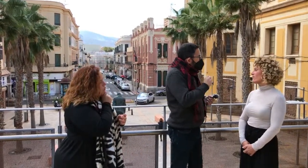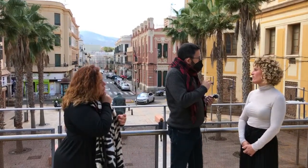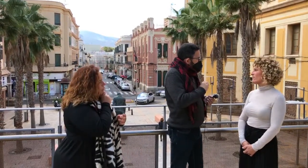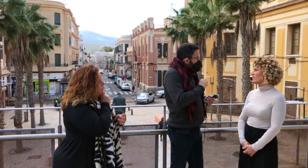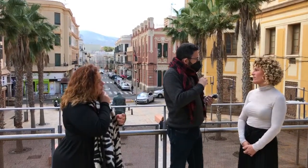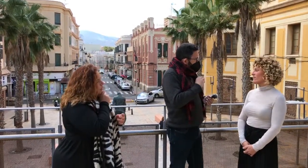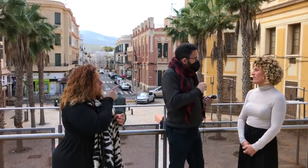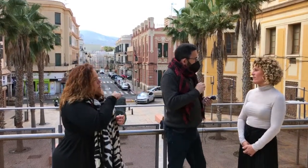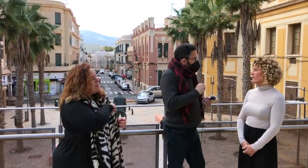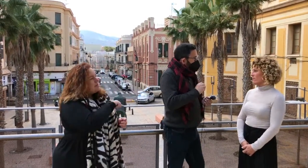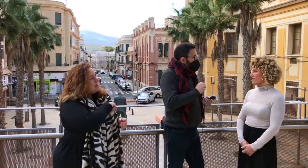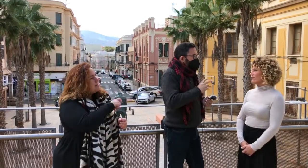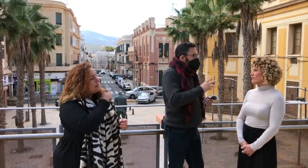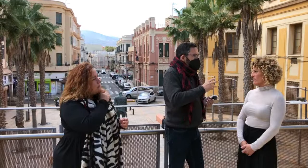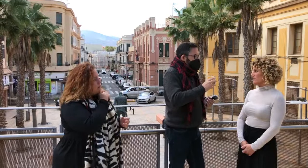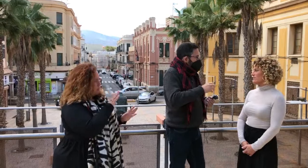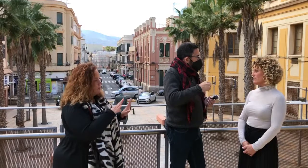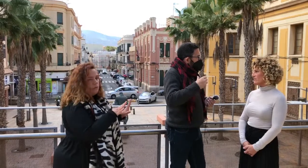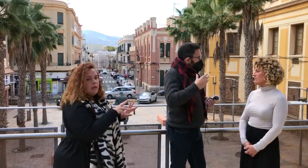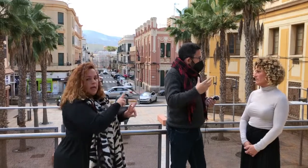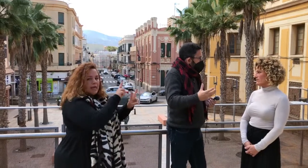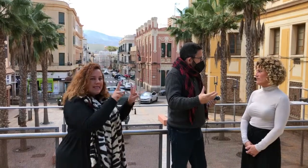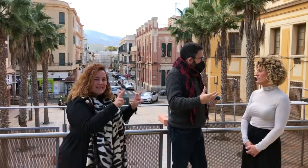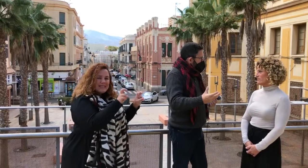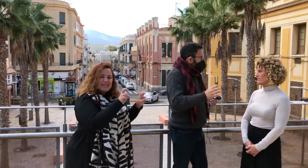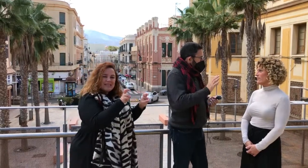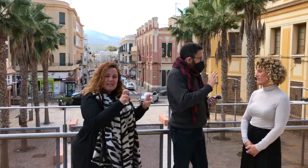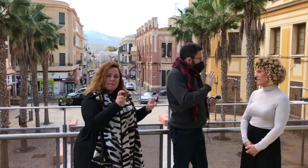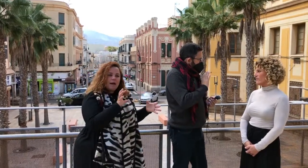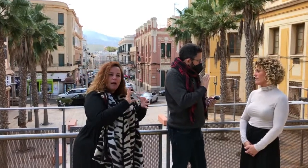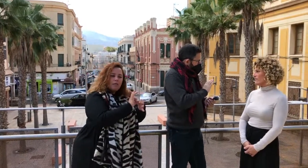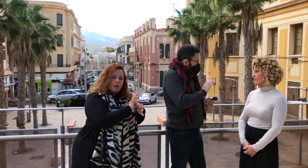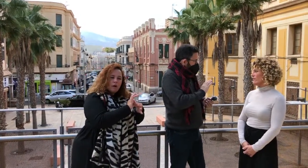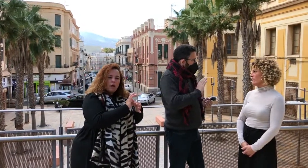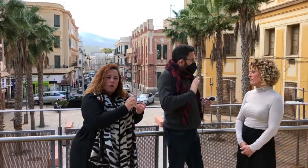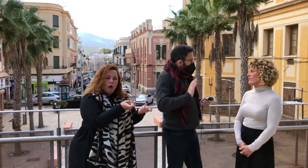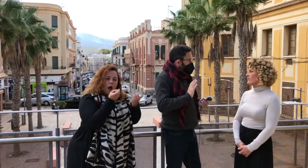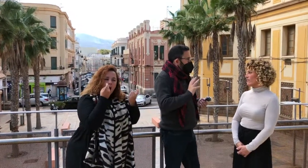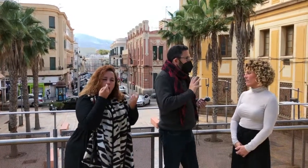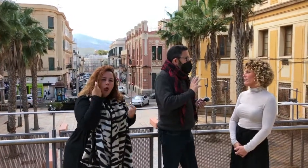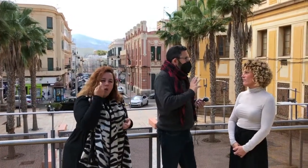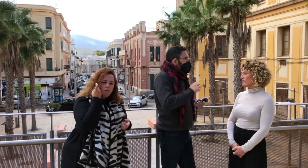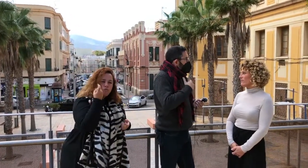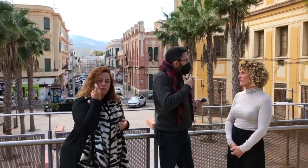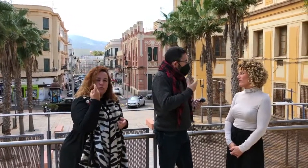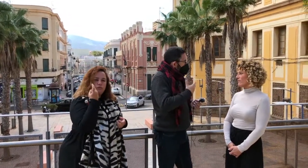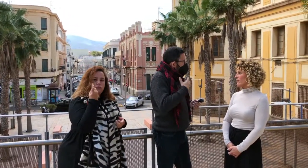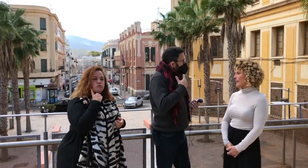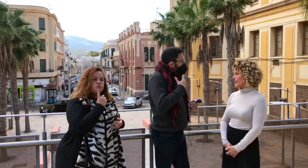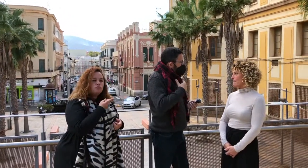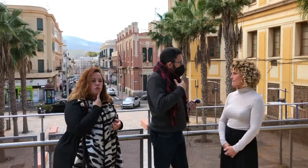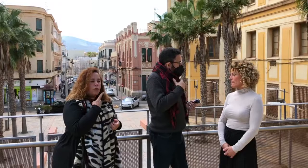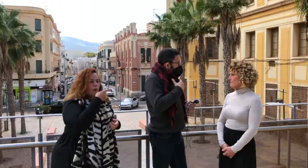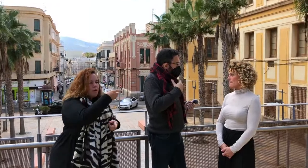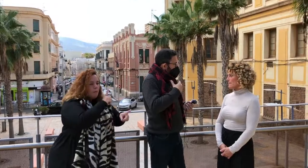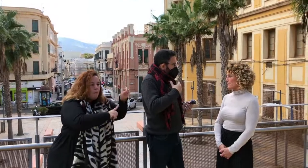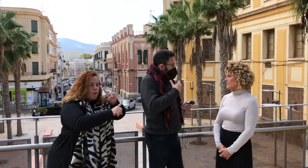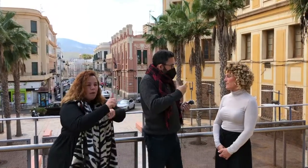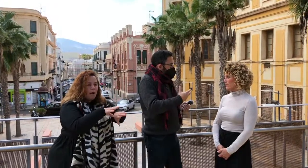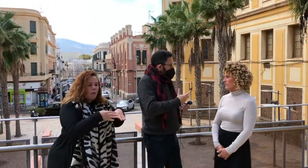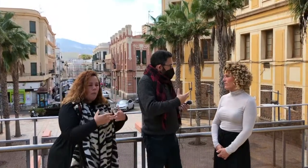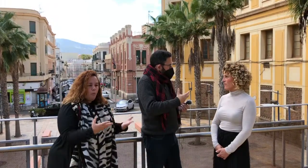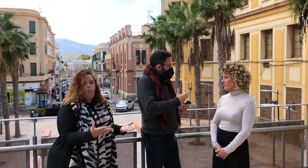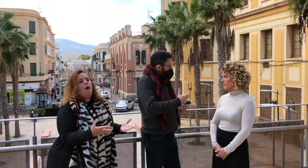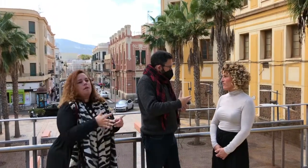¿cómo sentís vosotras con respecto a la alumna? Vuestro problema laboral, lo hemos visto, ¿qué problema le supone